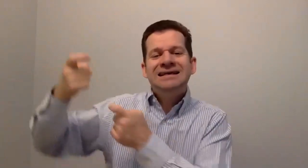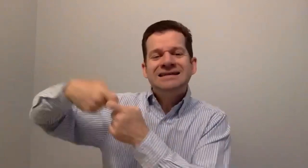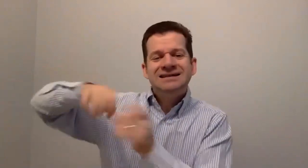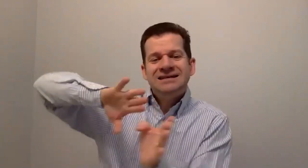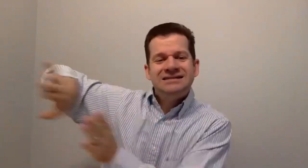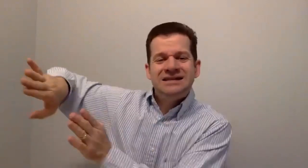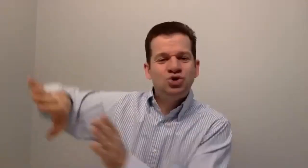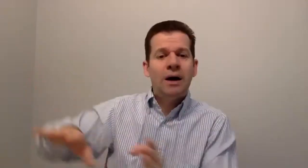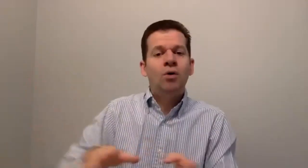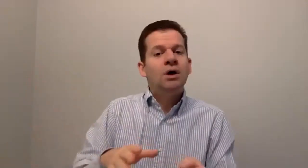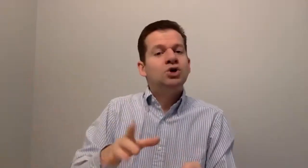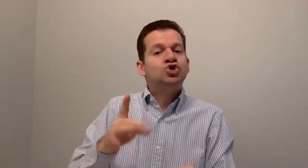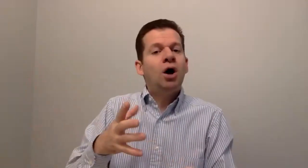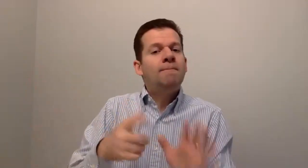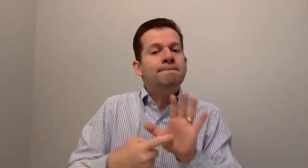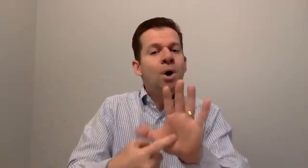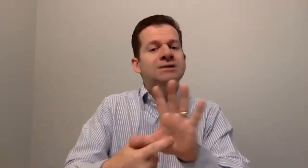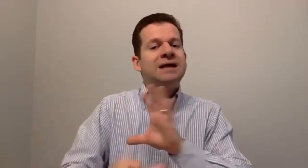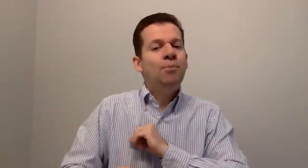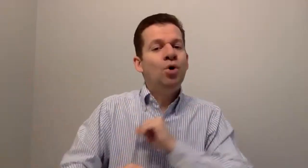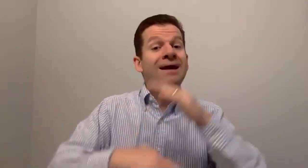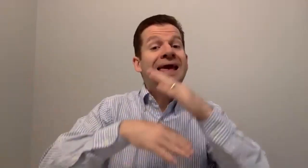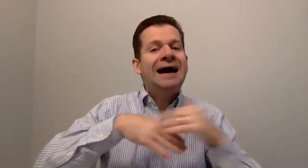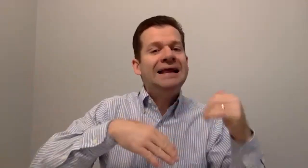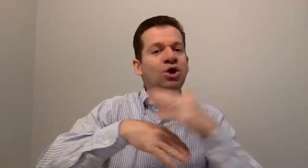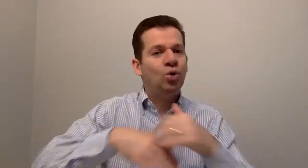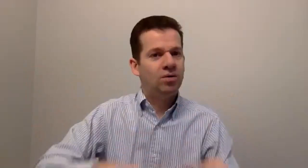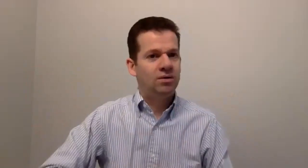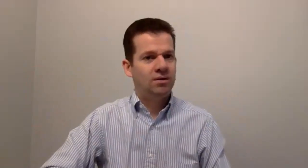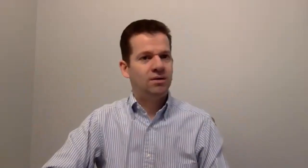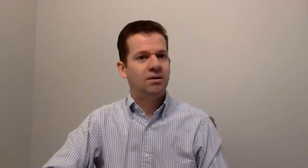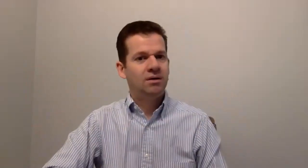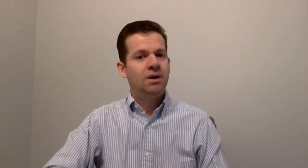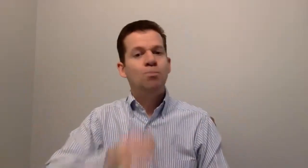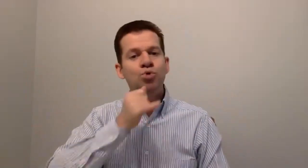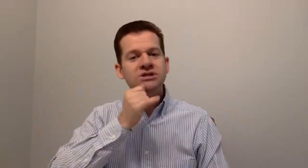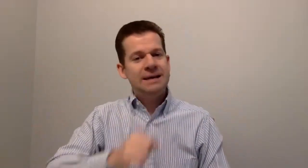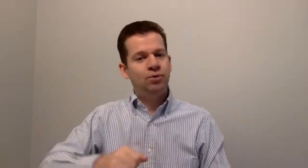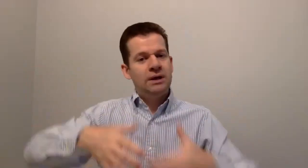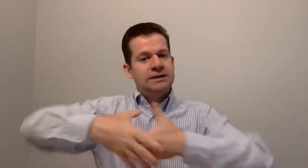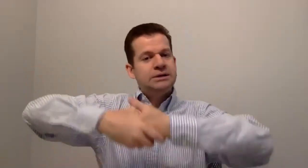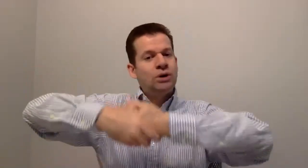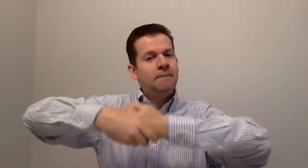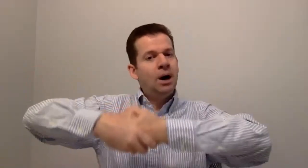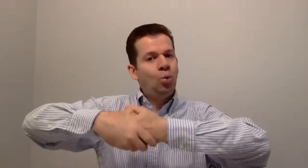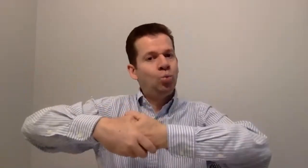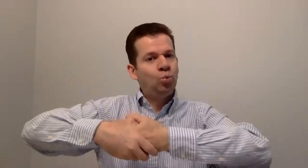sem sexual. Só mostra amor e carinho. Por exemplo, segura a mão.